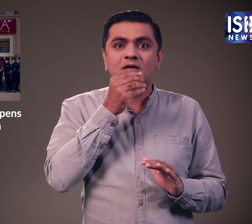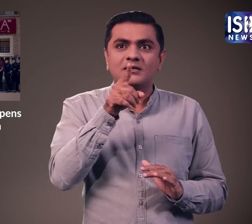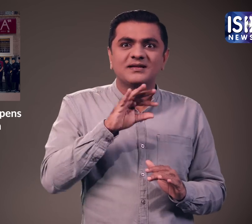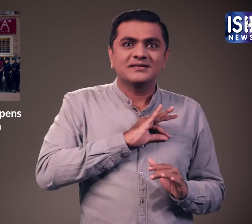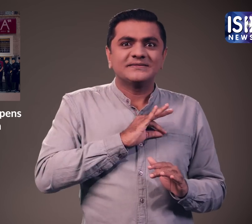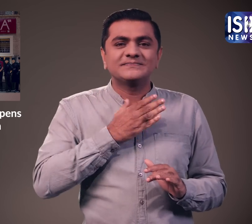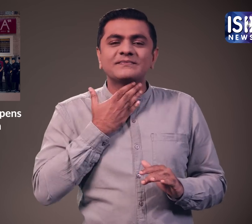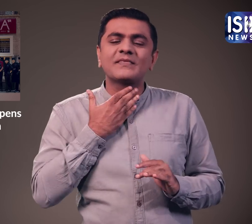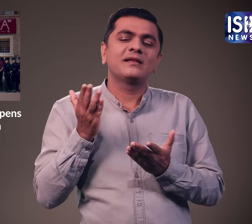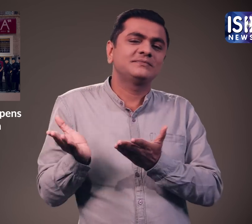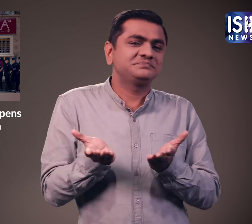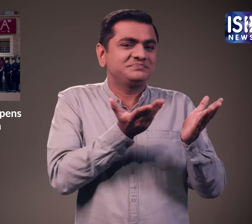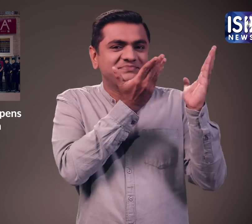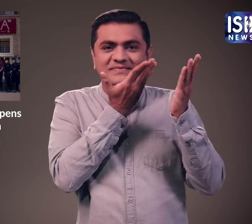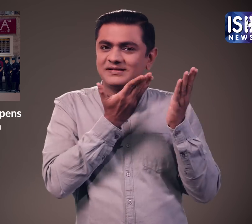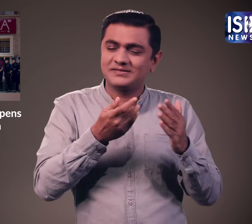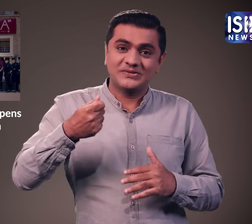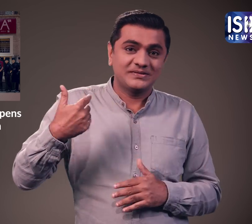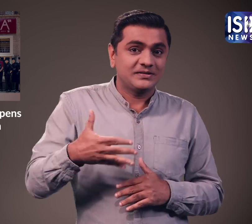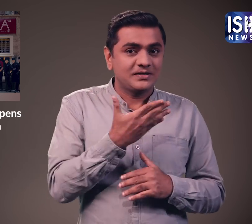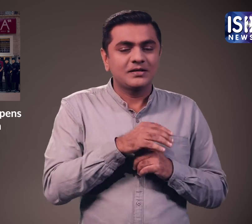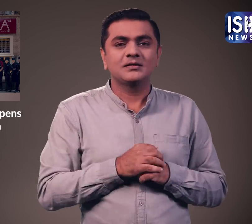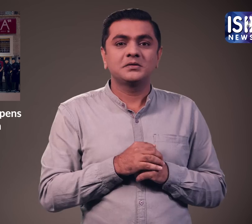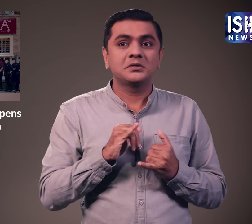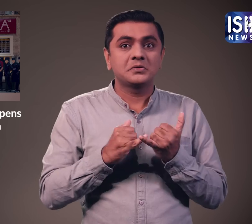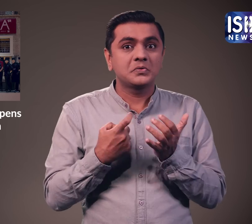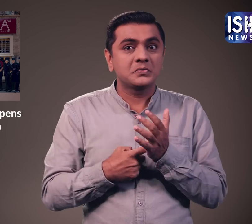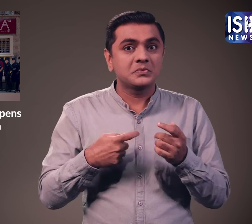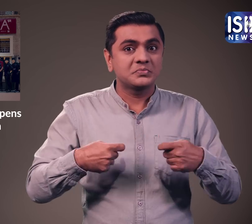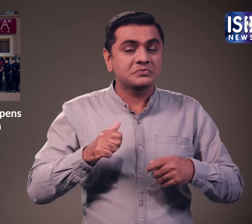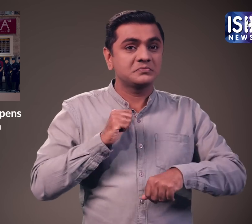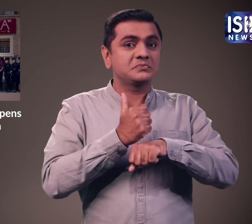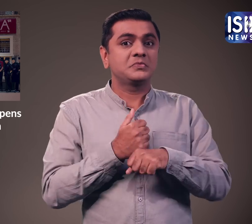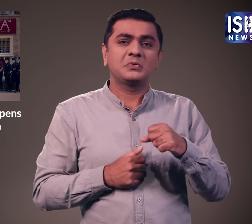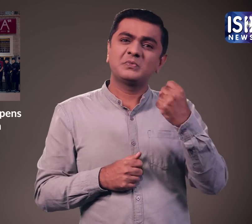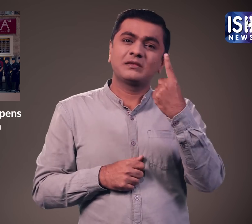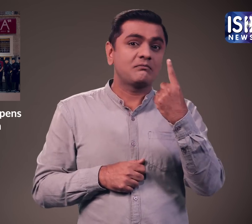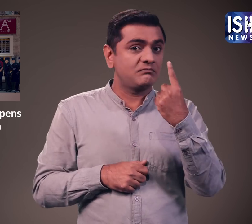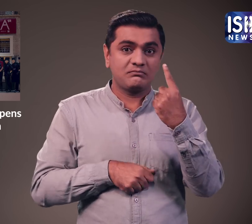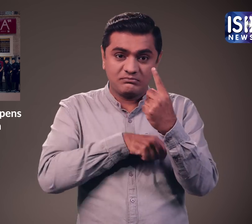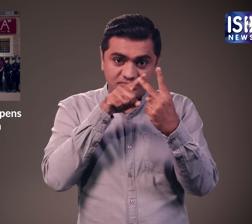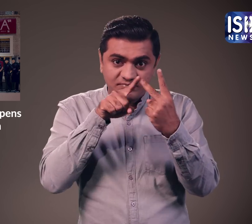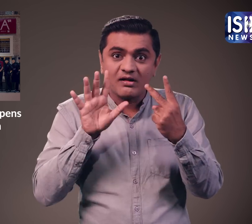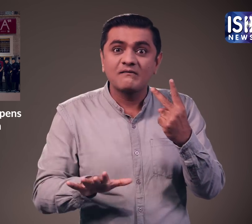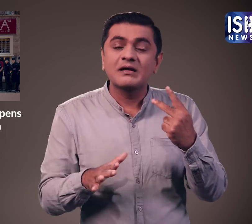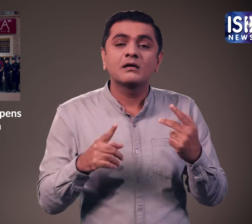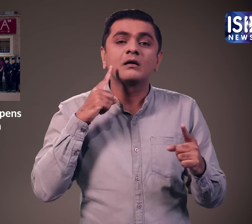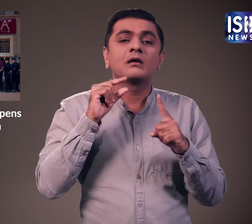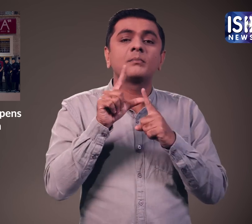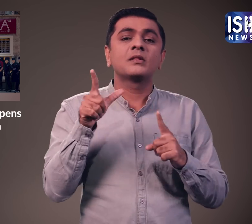व्यंजन है अगर आपका मन हेने खाने का तो आप वहां जा सकते है। इसके अलावा राइना के पास कई विक्यापन भी